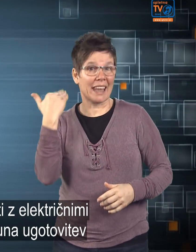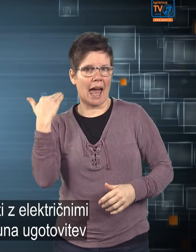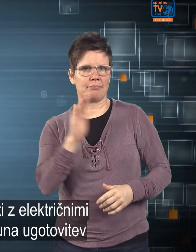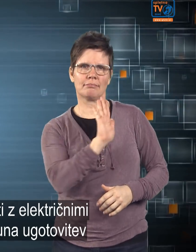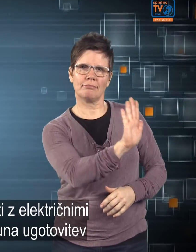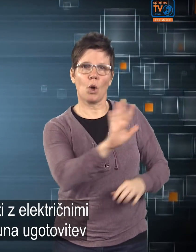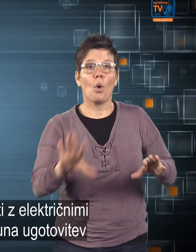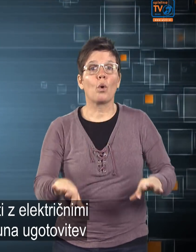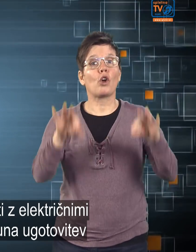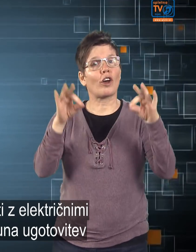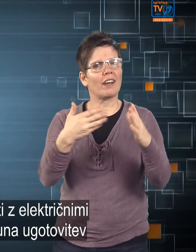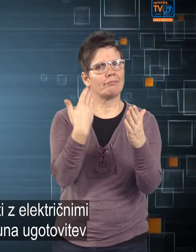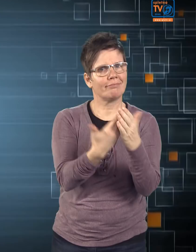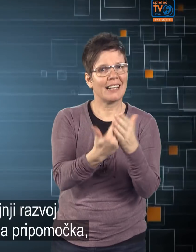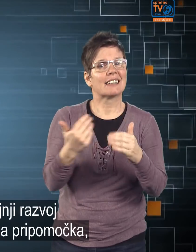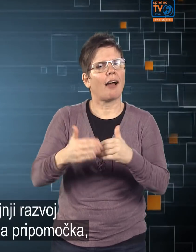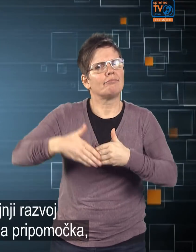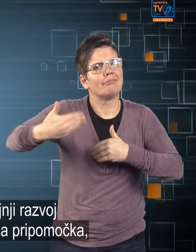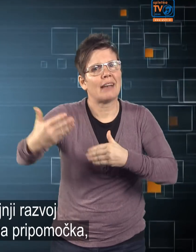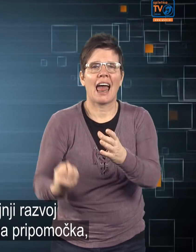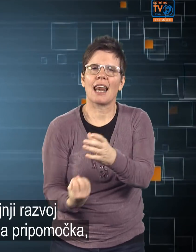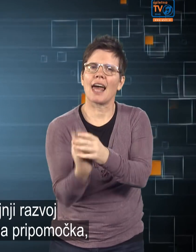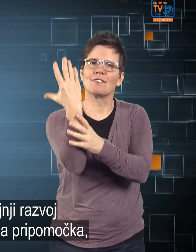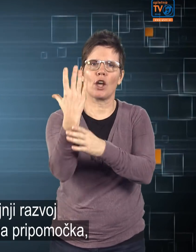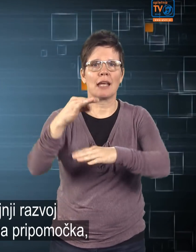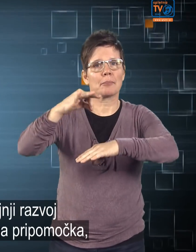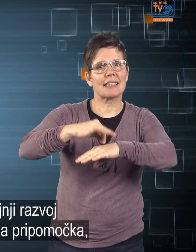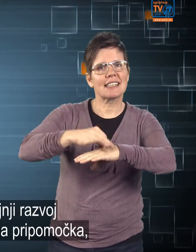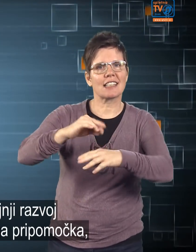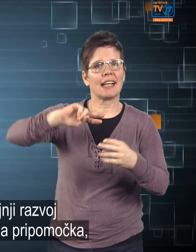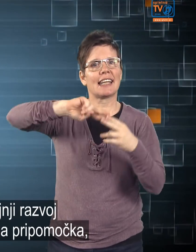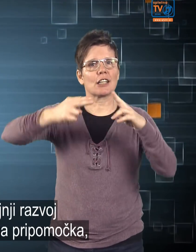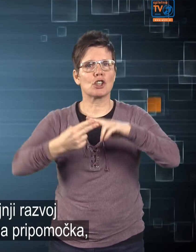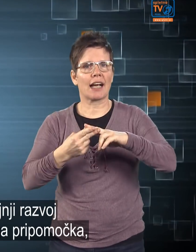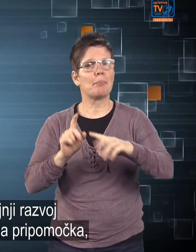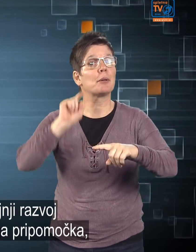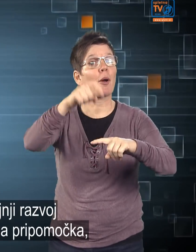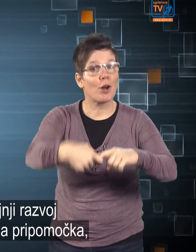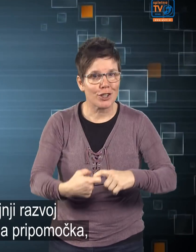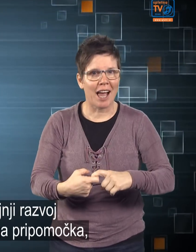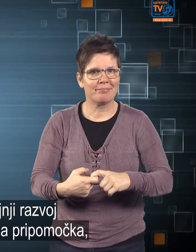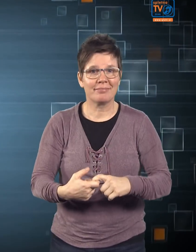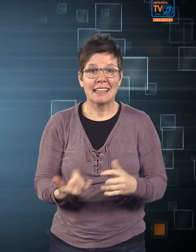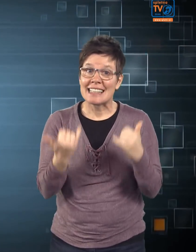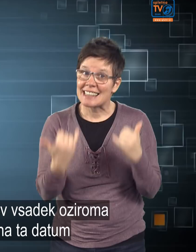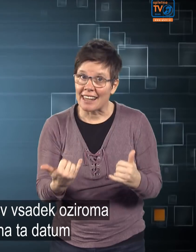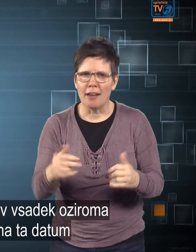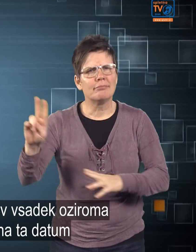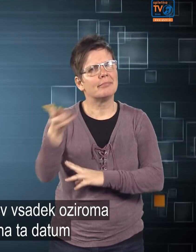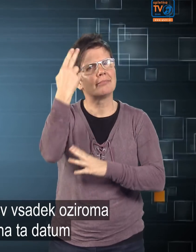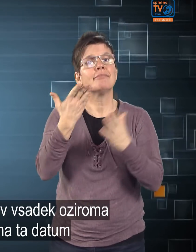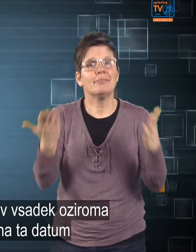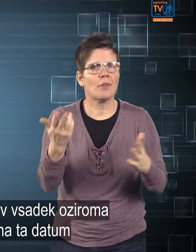Ker je bila njuna ugotovitev osnova za nadaljnji razvoj medicinsko-tehničnega pripomočka, danes znanega kot